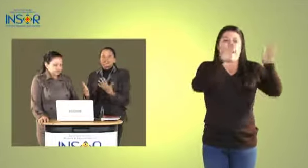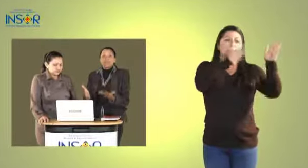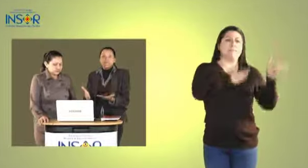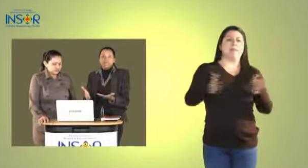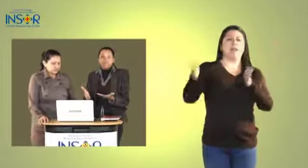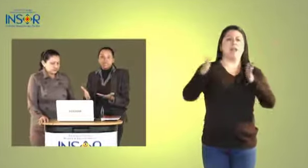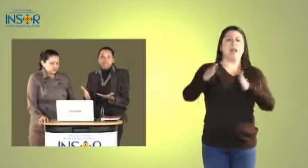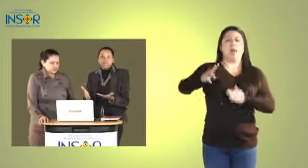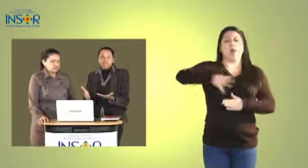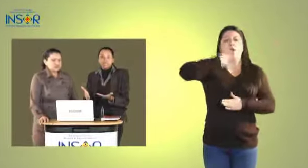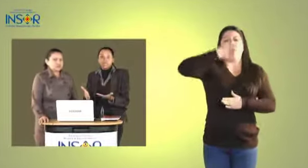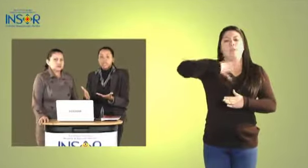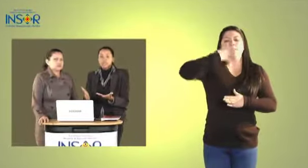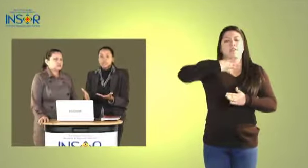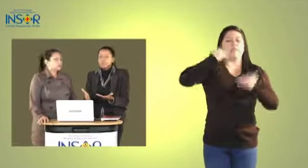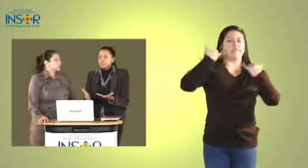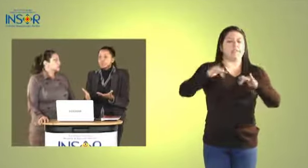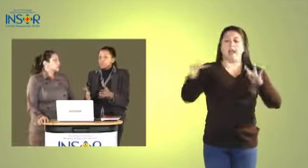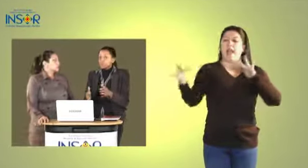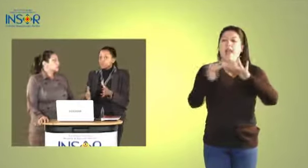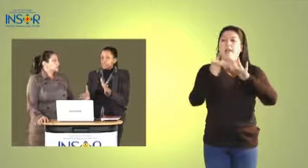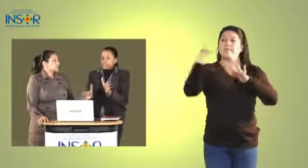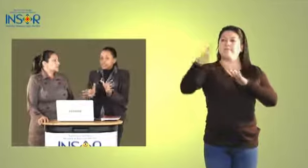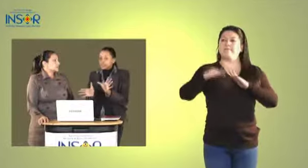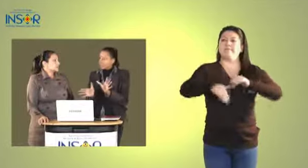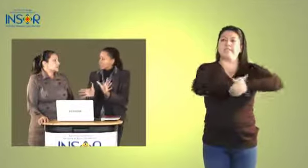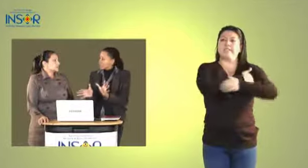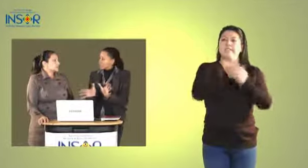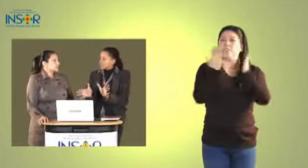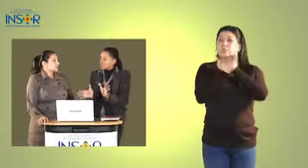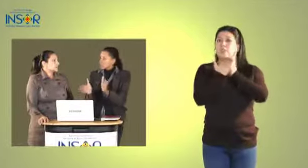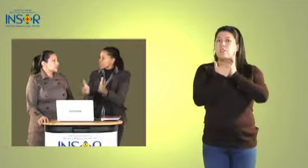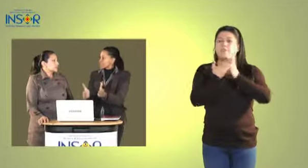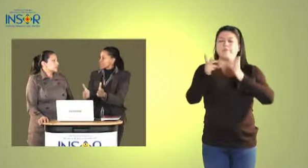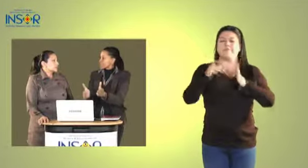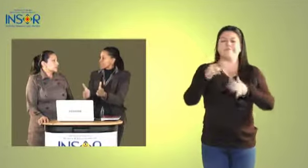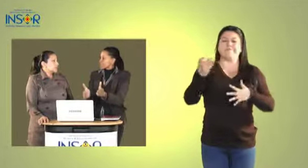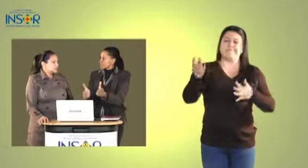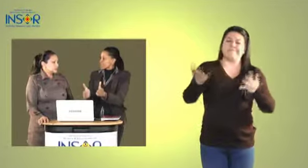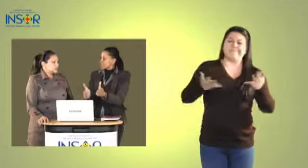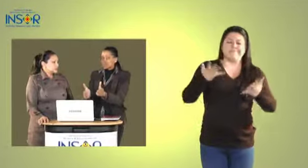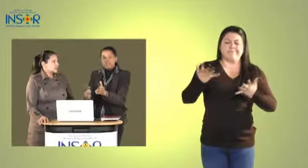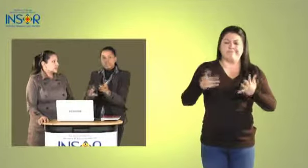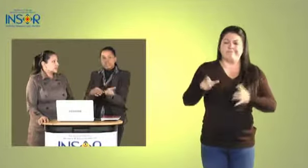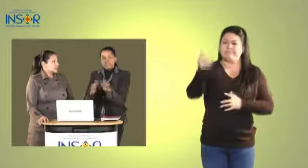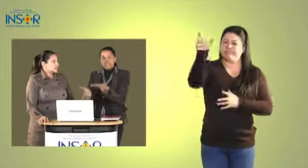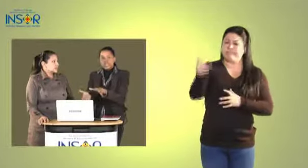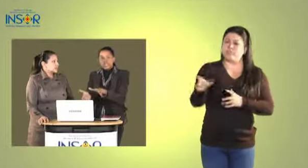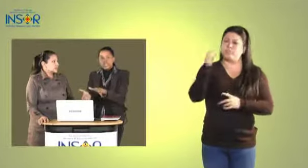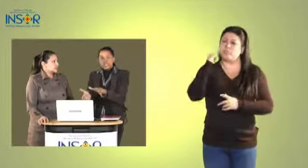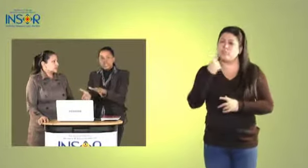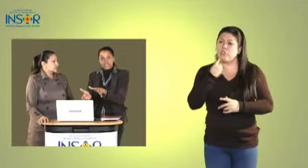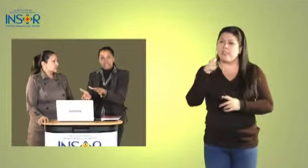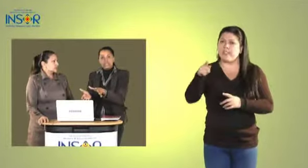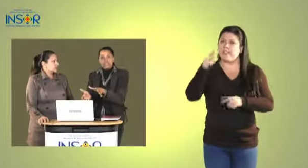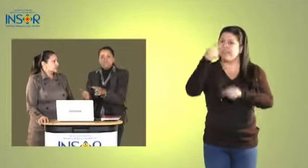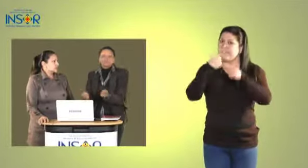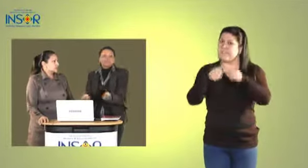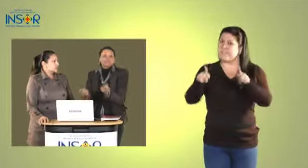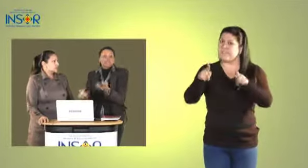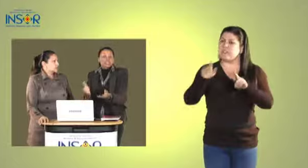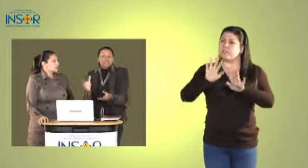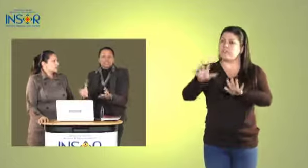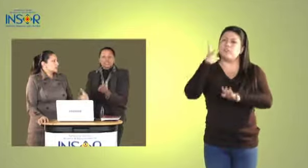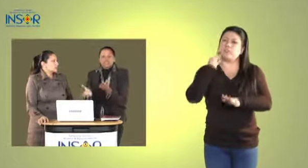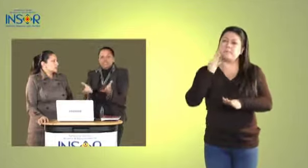unas competencias que ya están contempladas por el MEN, pierden de pronto un poco de vista a ese sujeto sordo y sus experiencias con las que llega, y